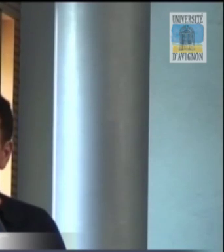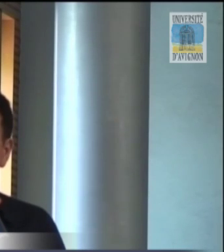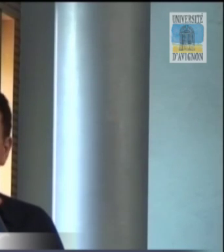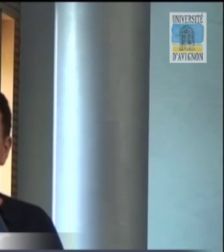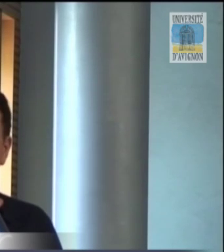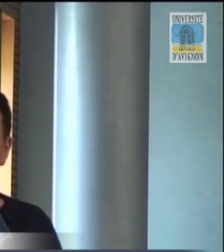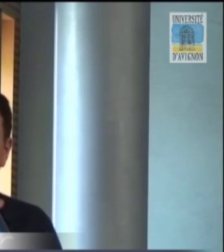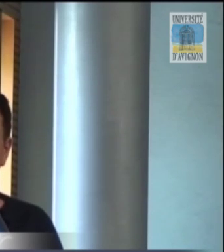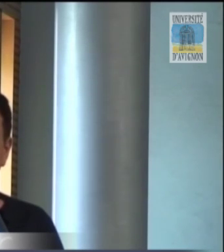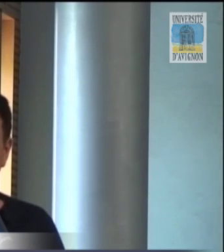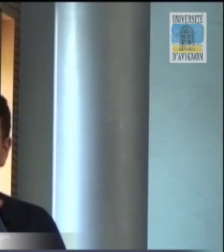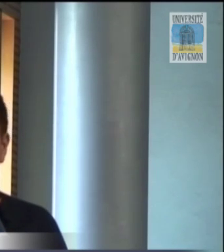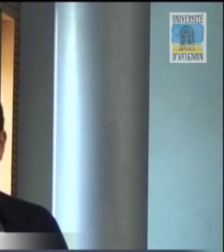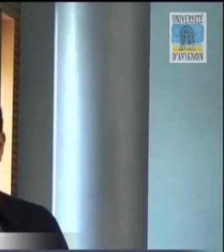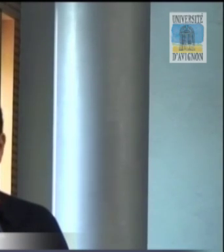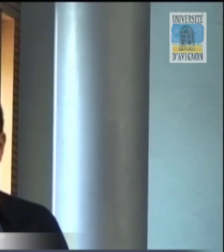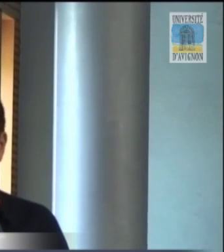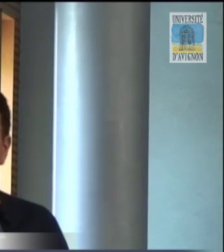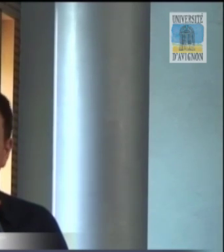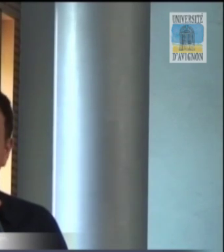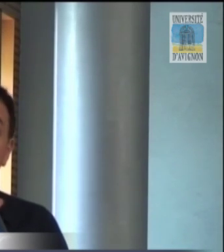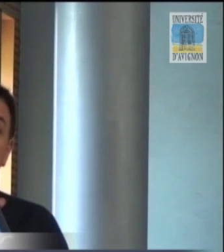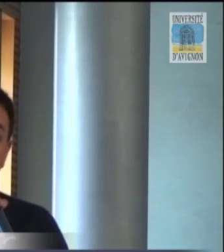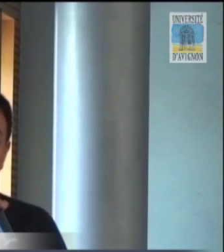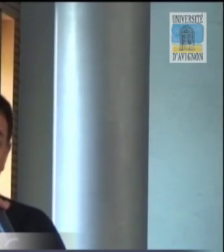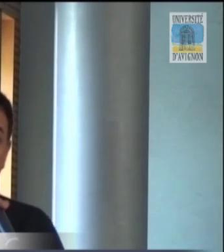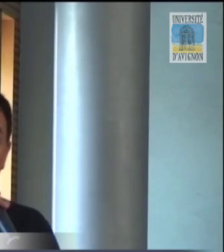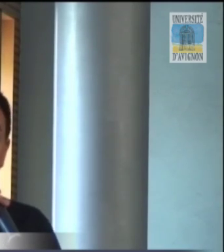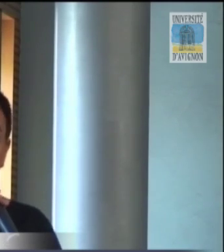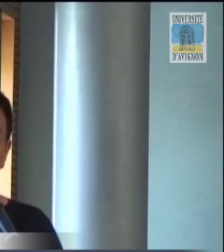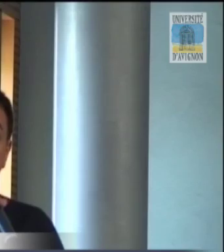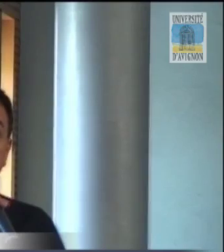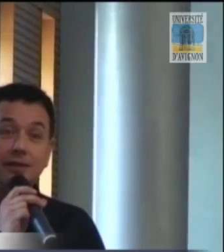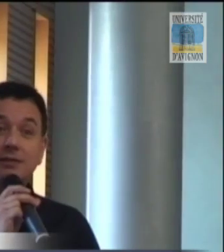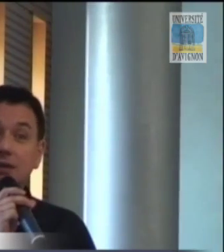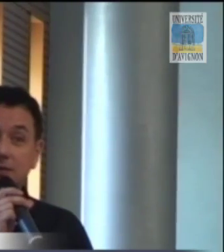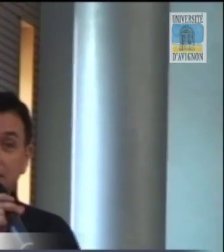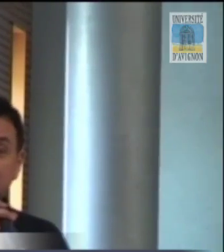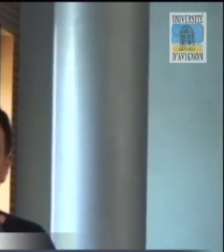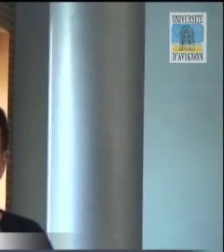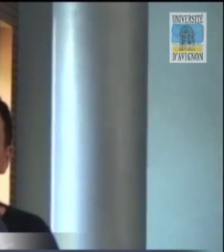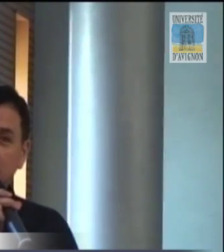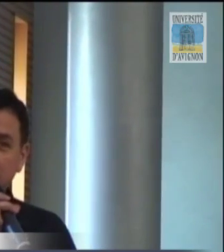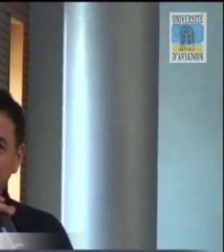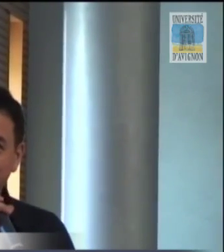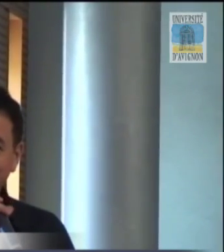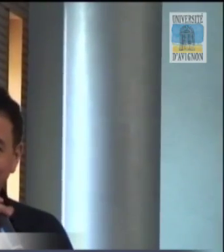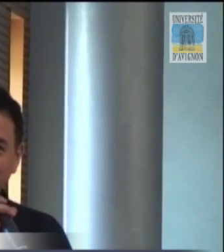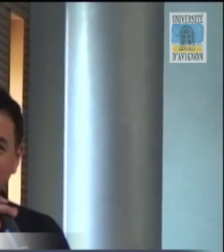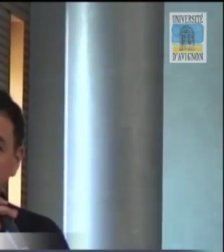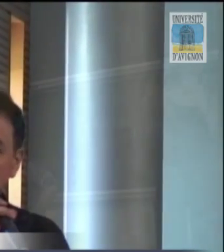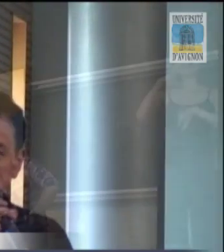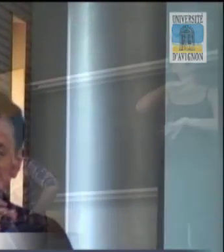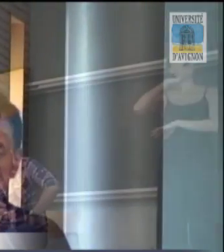aux universités les moyens d'agir sur culture, université et handicap pour pouvoir dire, voilà, les idées, elles existent, ne soyez pas paresseux